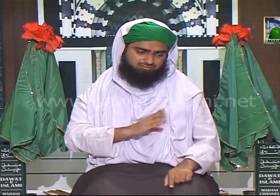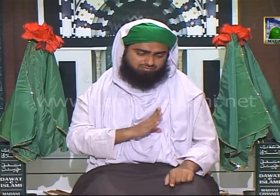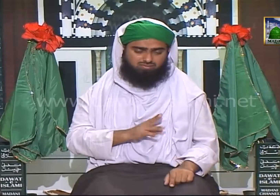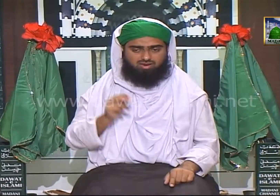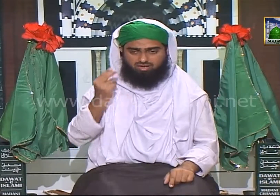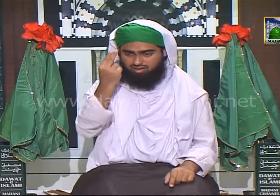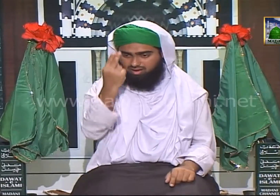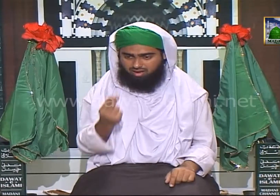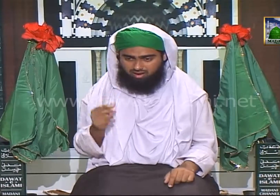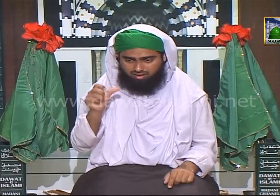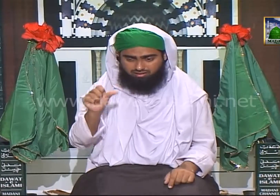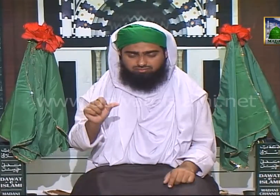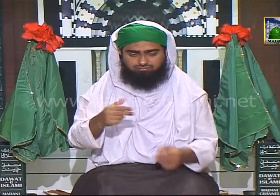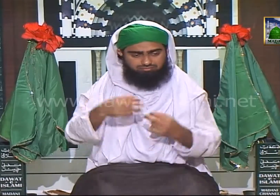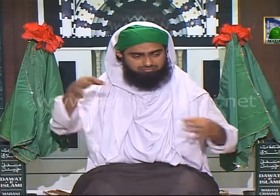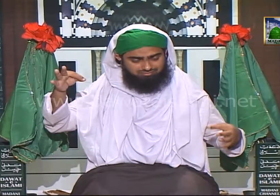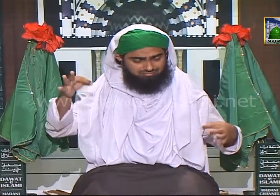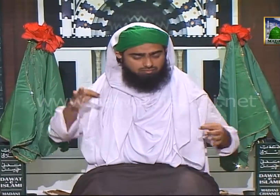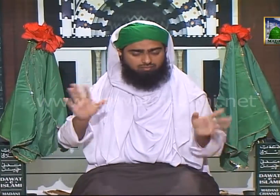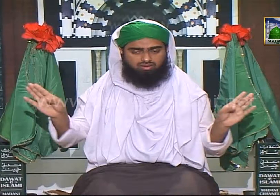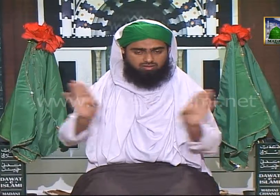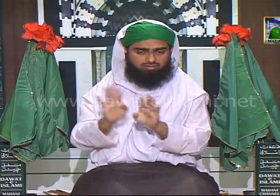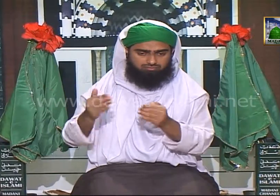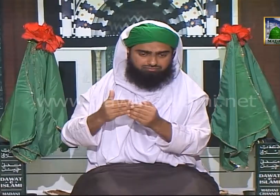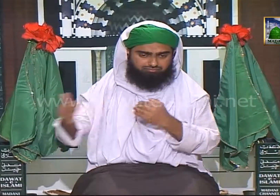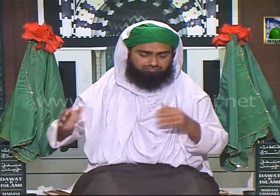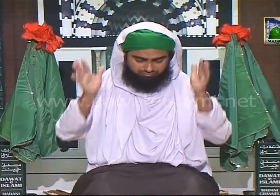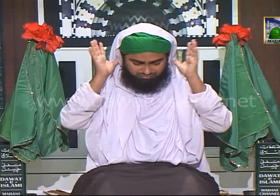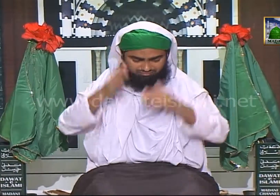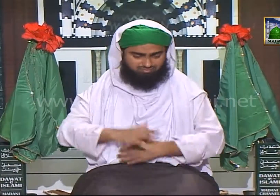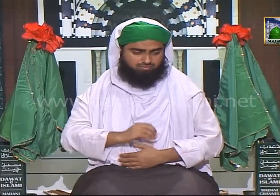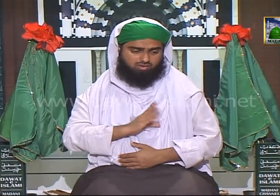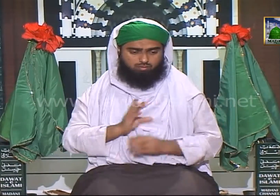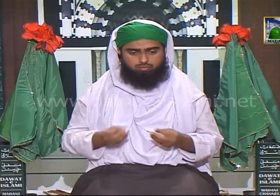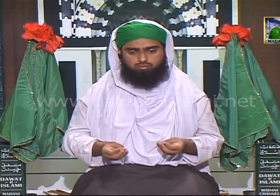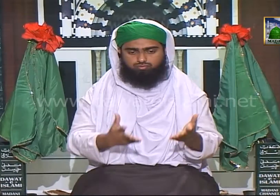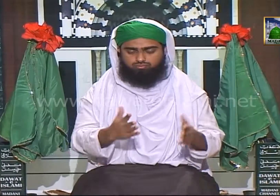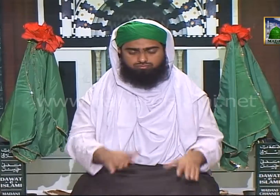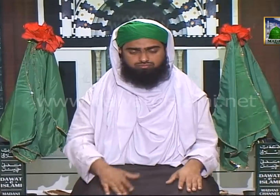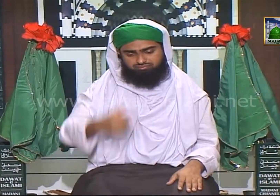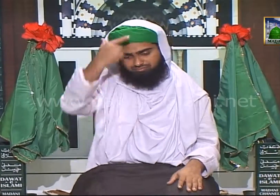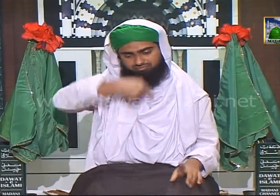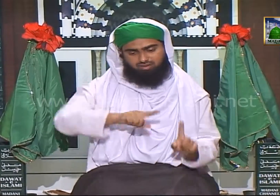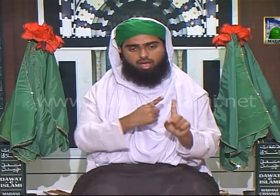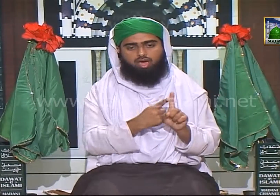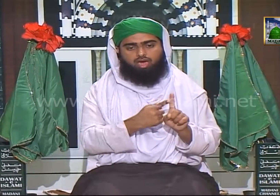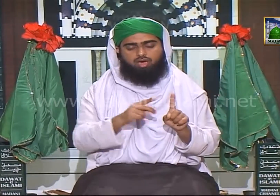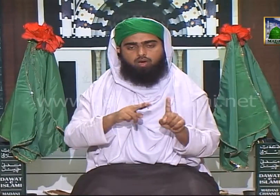آپ کو نفرت ہو گئی، فلموں سے، موسیقی سے، سب سے آپ کو نفرت ہو گئی، اور آپ اپنے گھر کے بڑے ہیں، جبکہ ہیڈ آف دی فیملی،